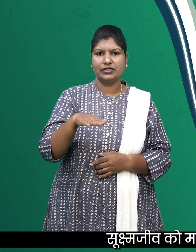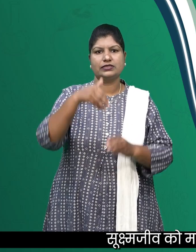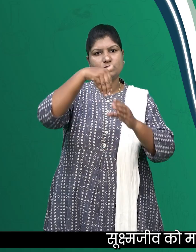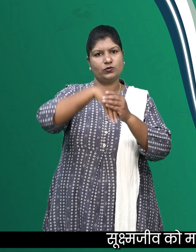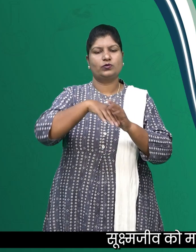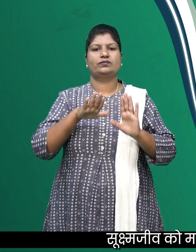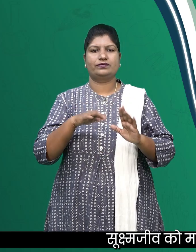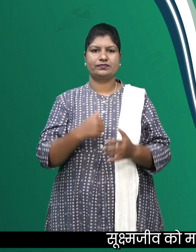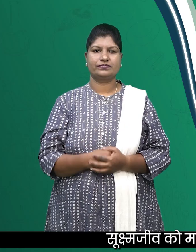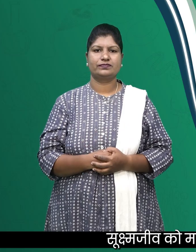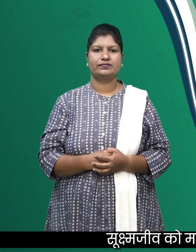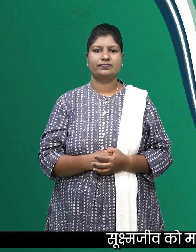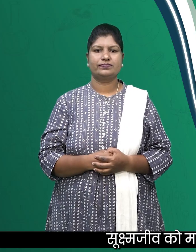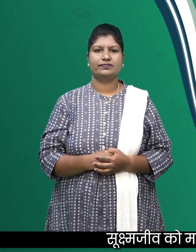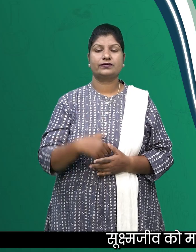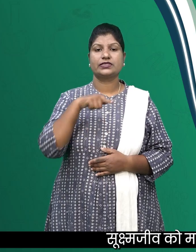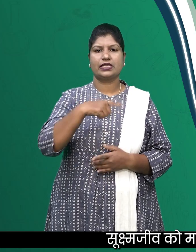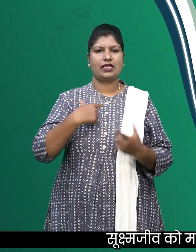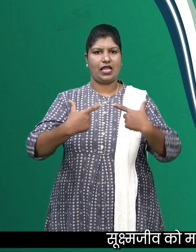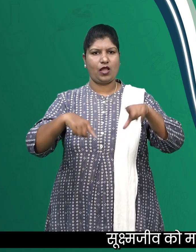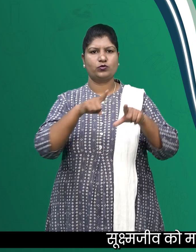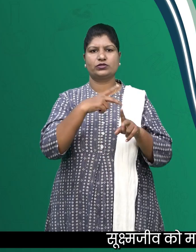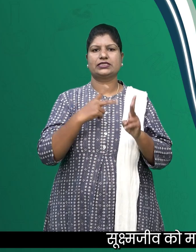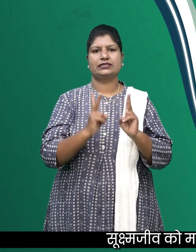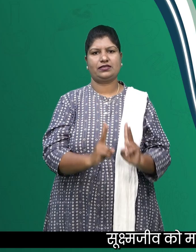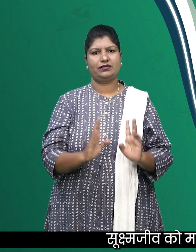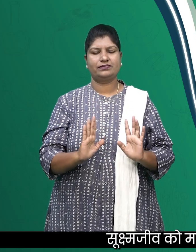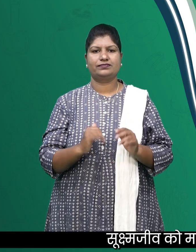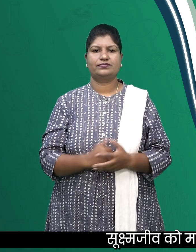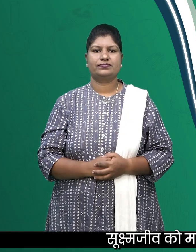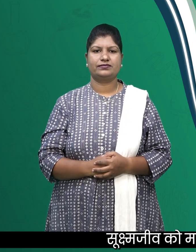मार दिया गया और इसे बैठने दिया गया।